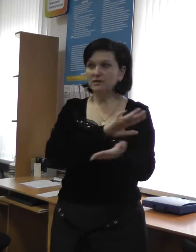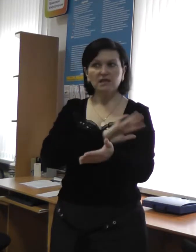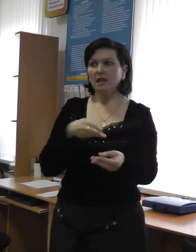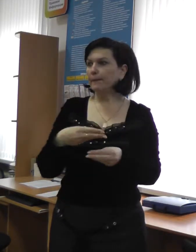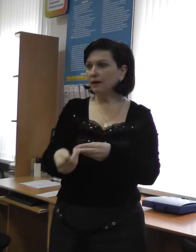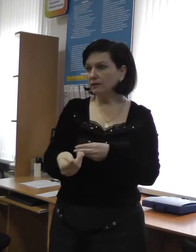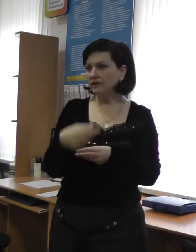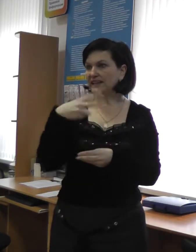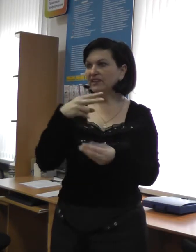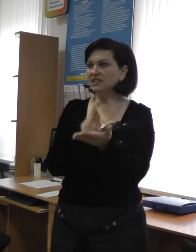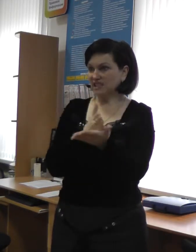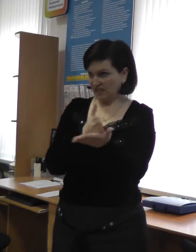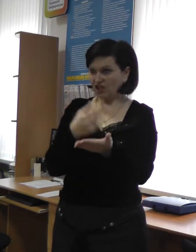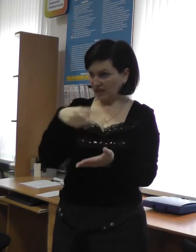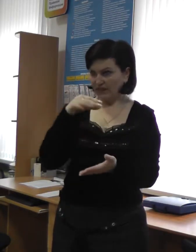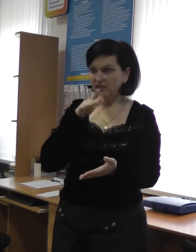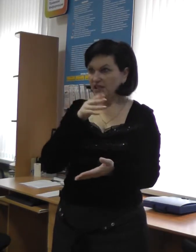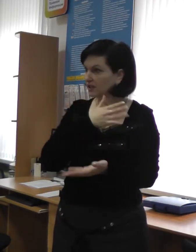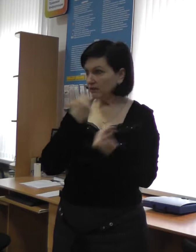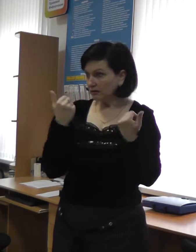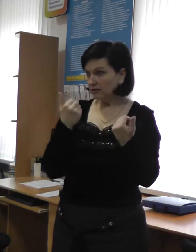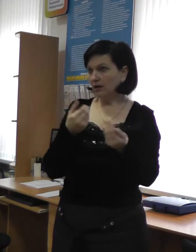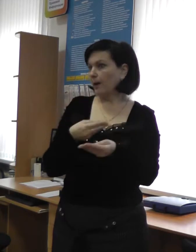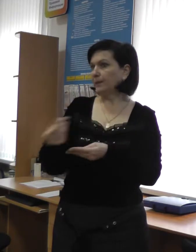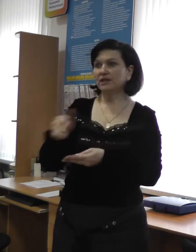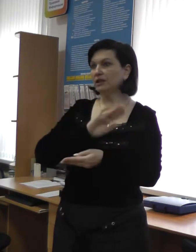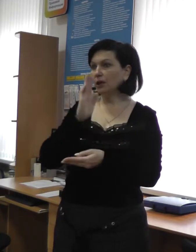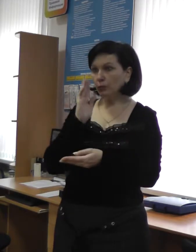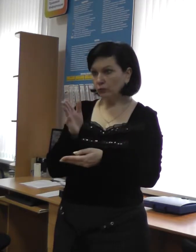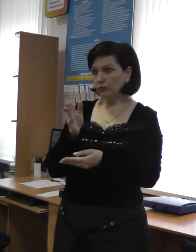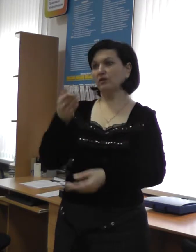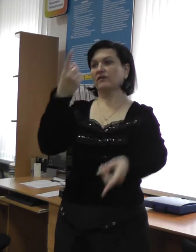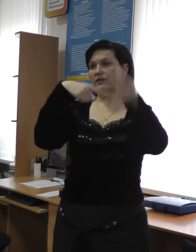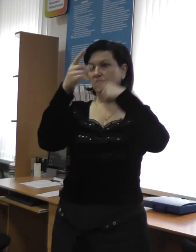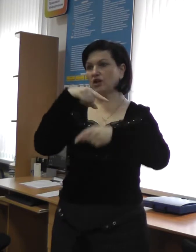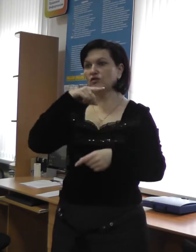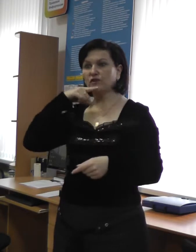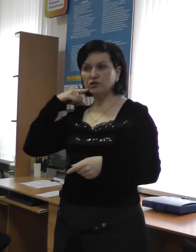существованию. Все усугубилось и в мире, и в этой общине в том числе.